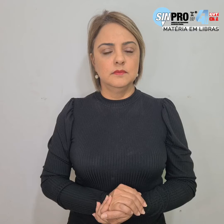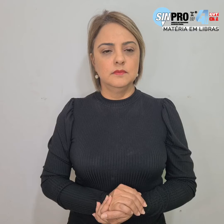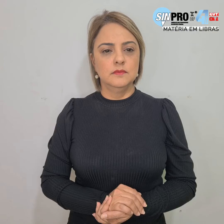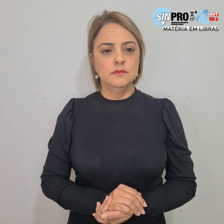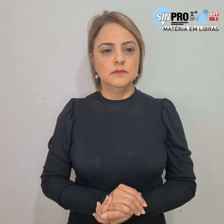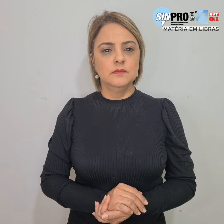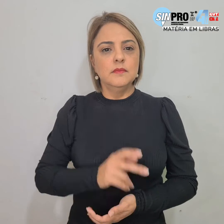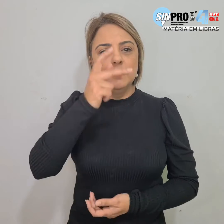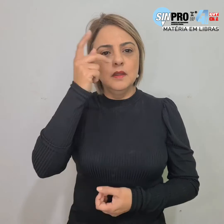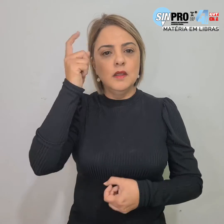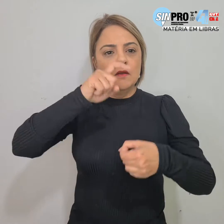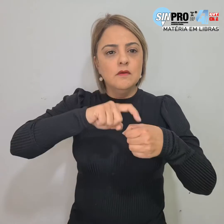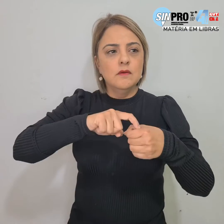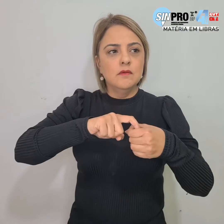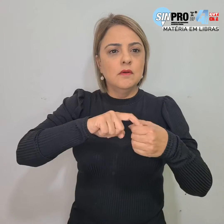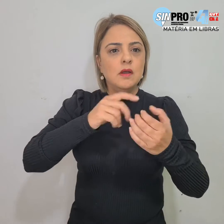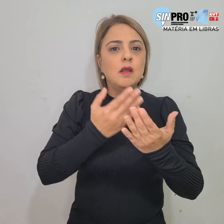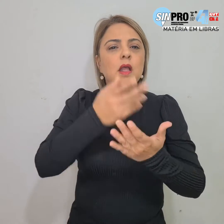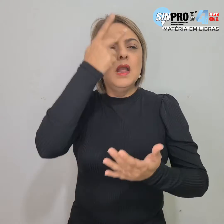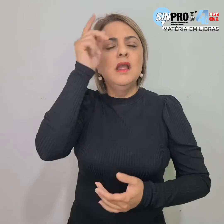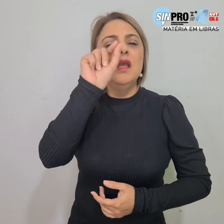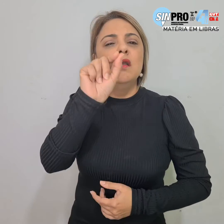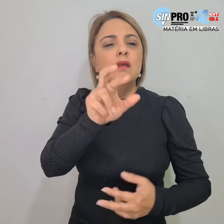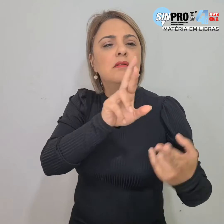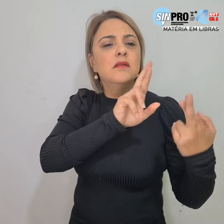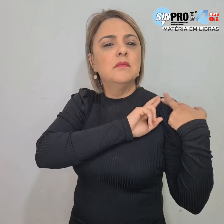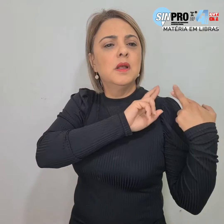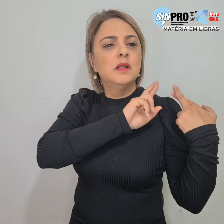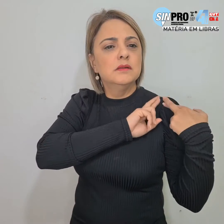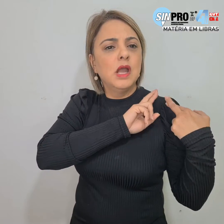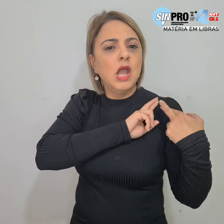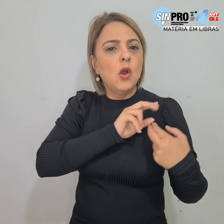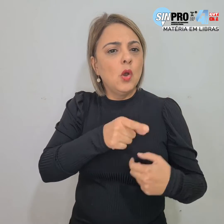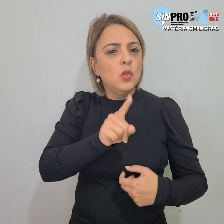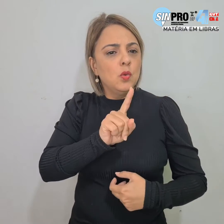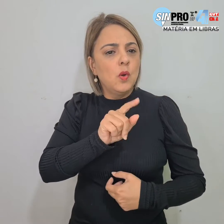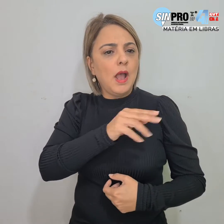Volta às aulas. Quem vai se responsabilizar quando o primeiro aluno ou professor morrer?